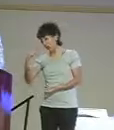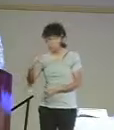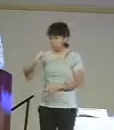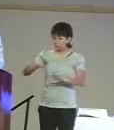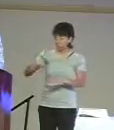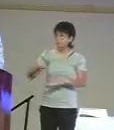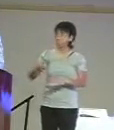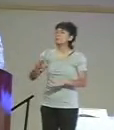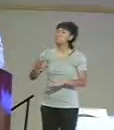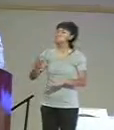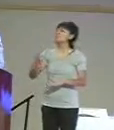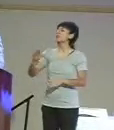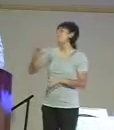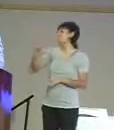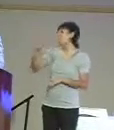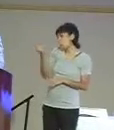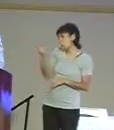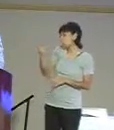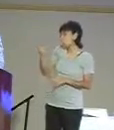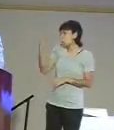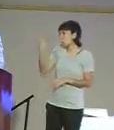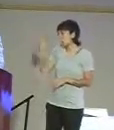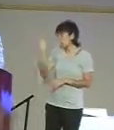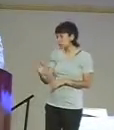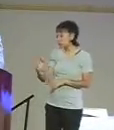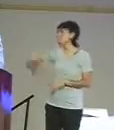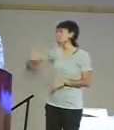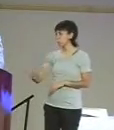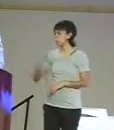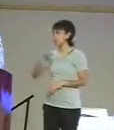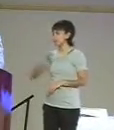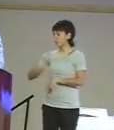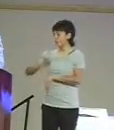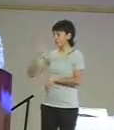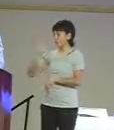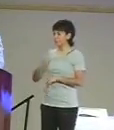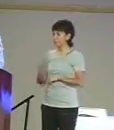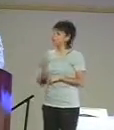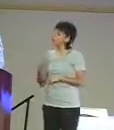1.4%. Y cómo se va incrementando gradualmente